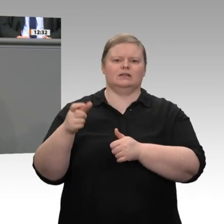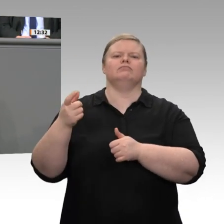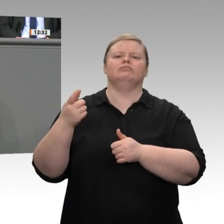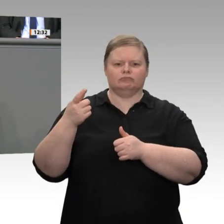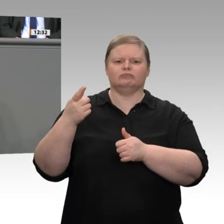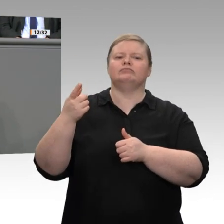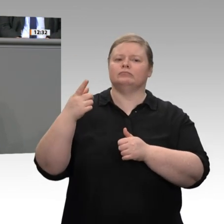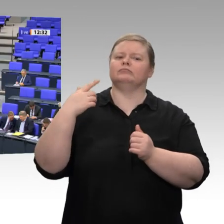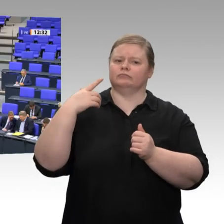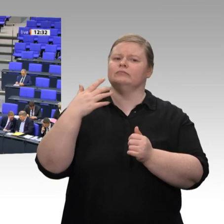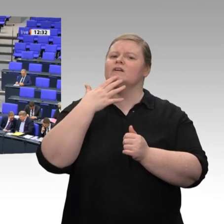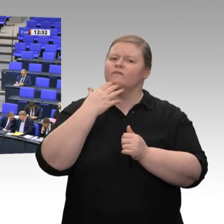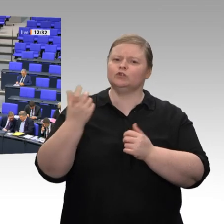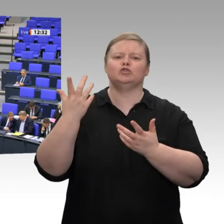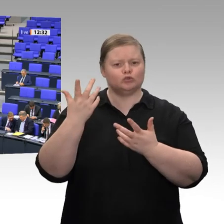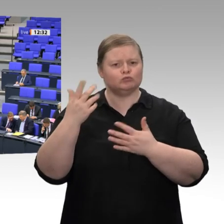wir nicht oft genug sagen.